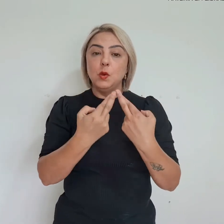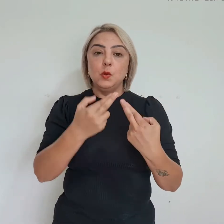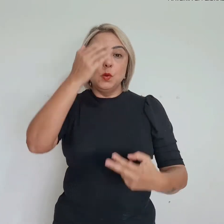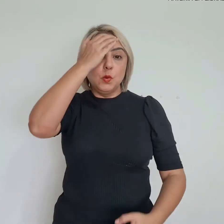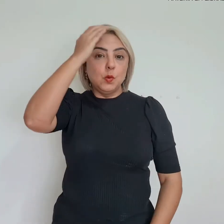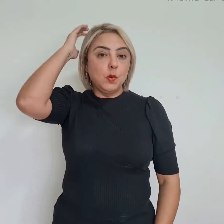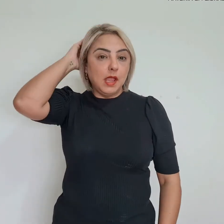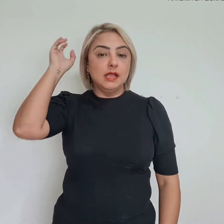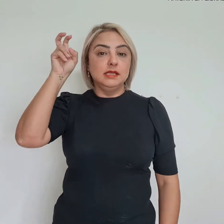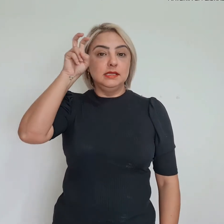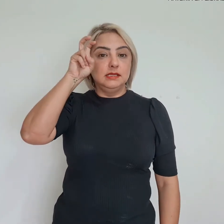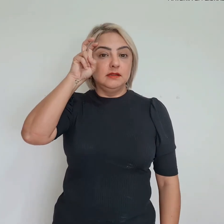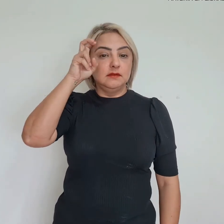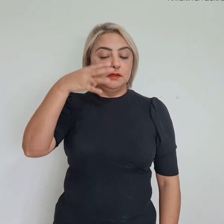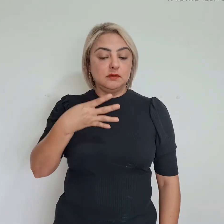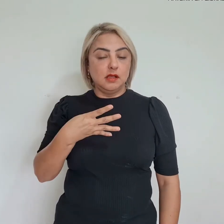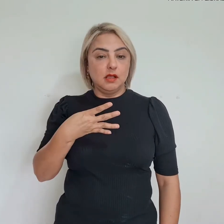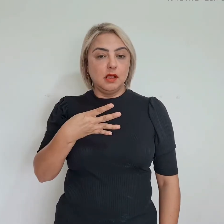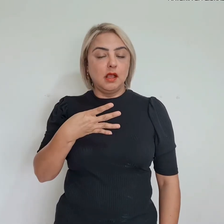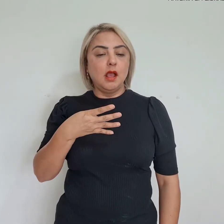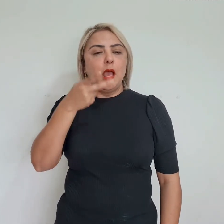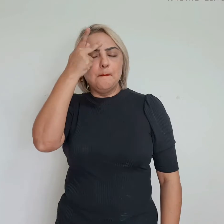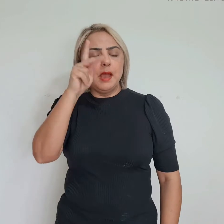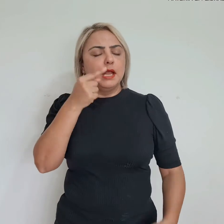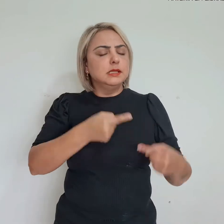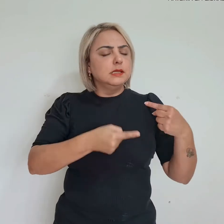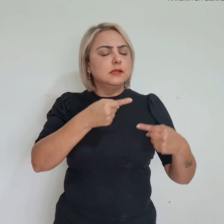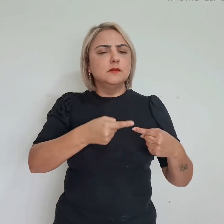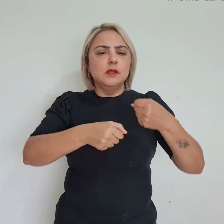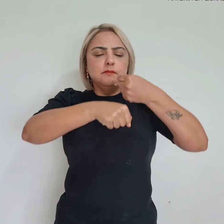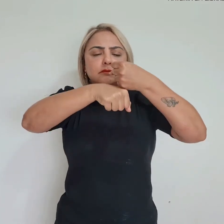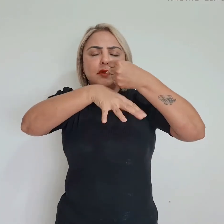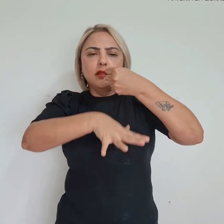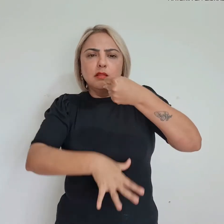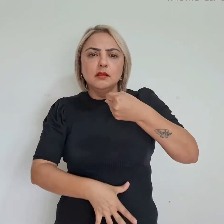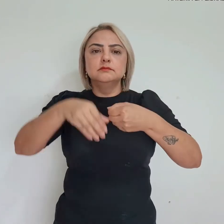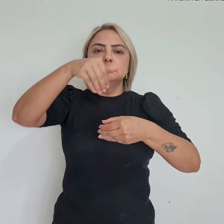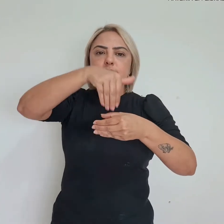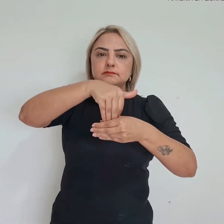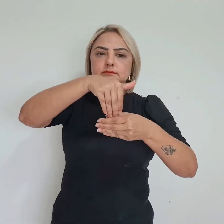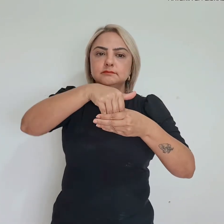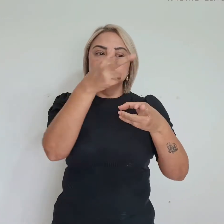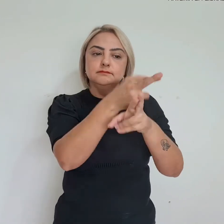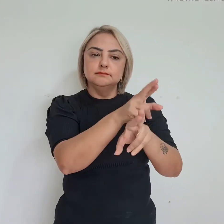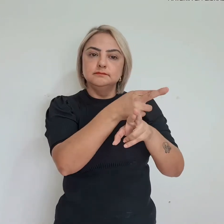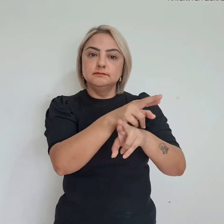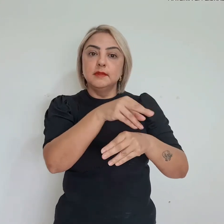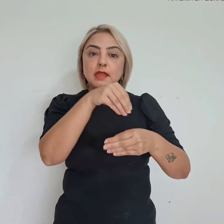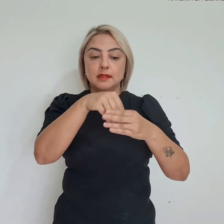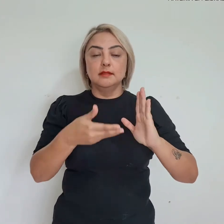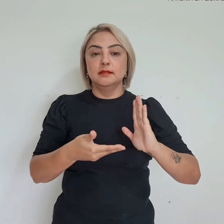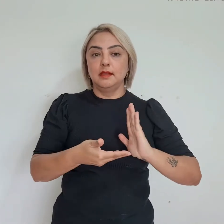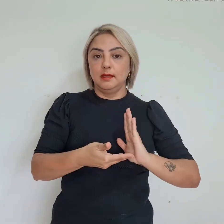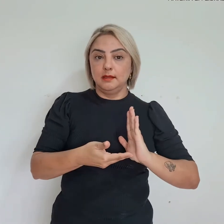na quinta-feira, 4, para discutir o cronograma de votação das reformas na Câmara e